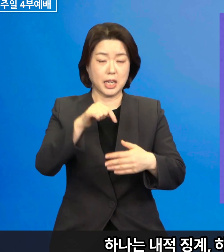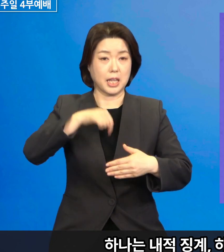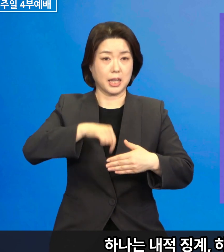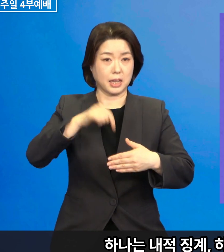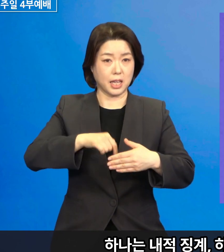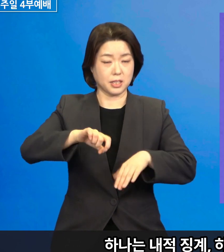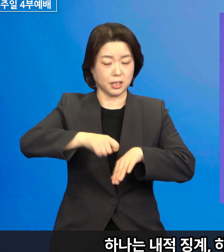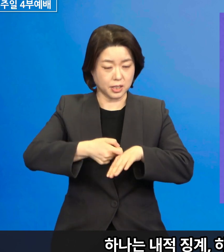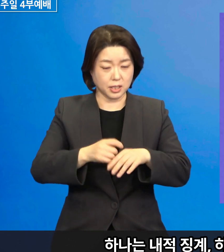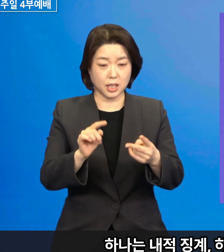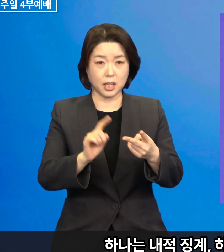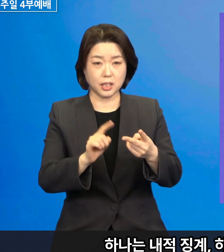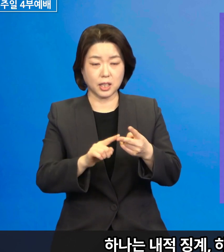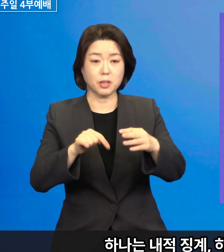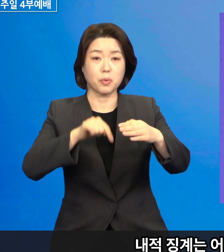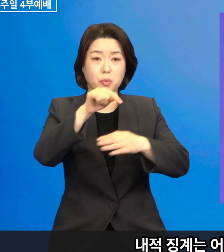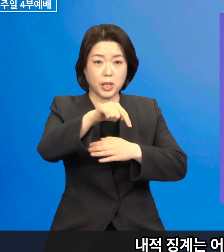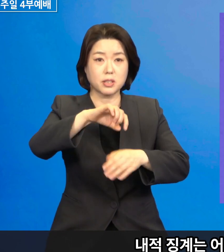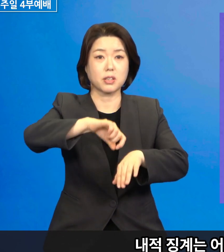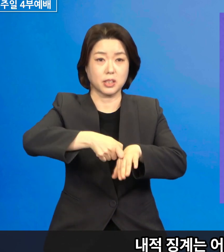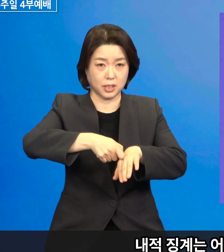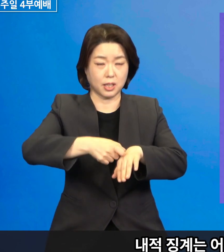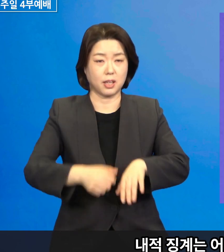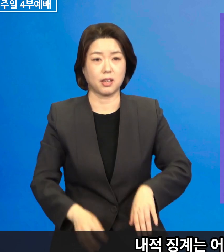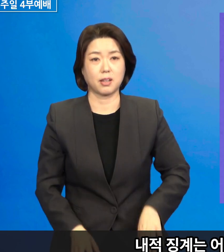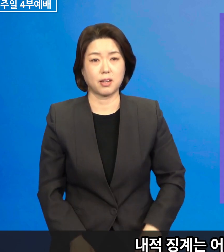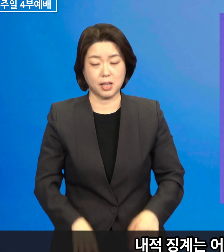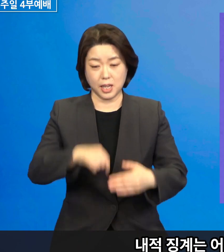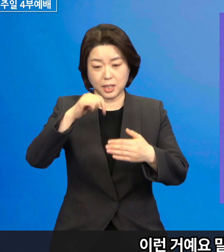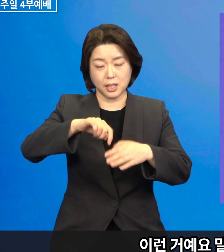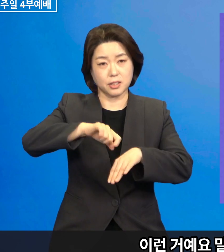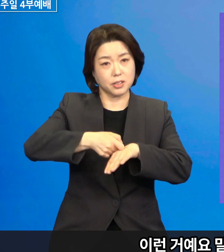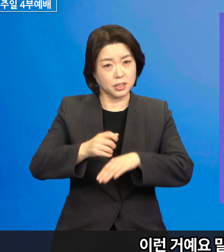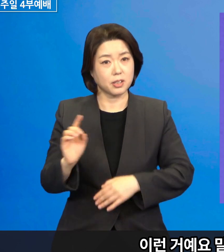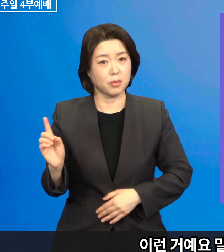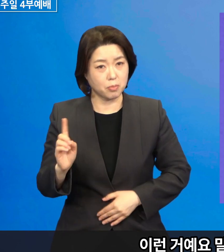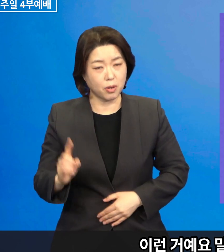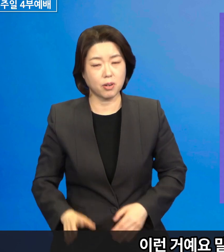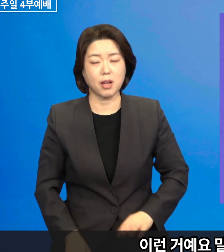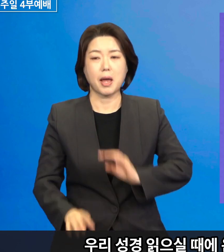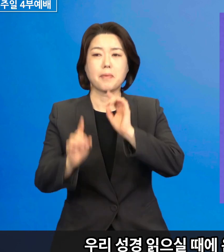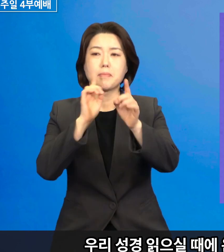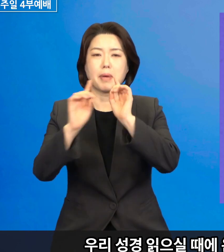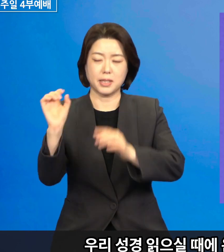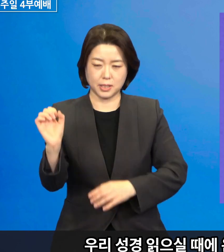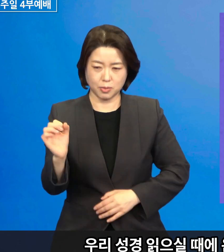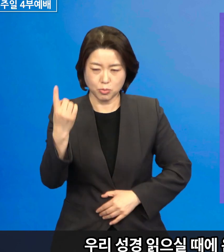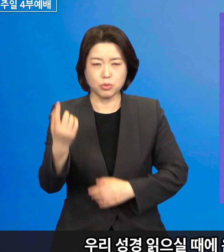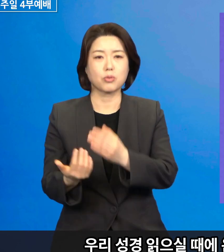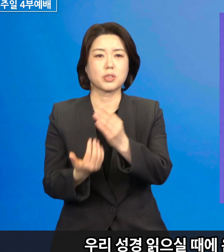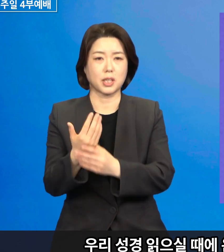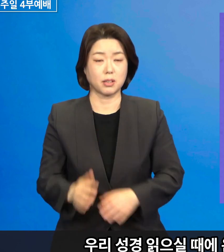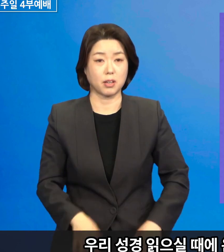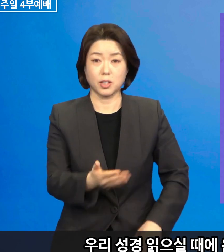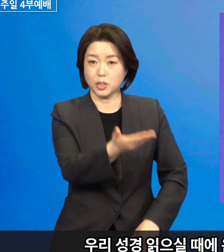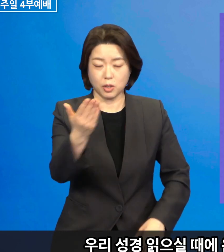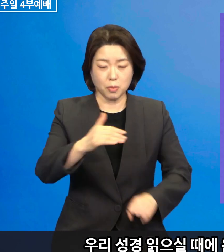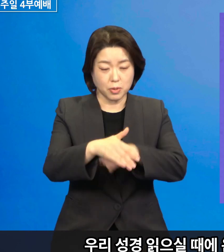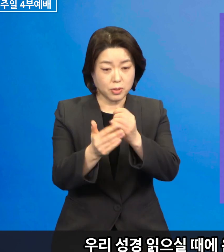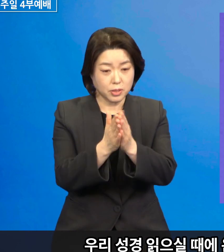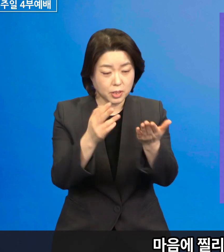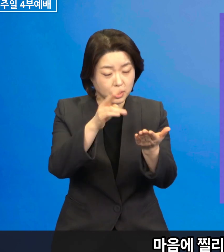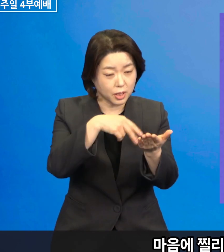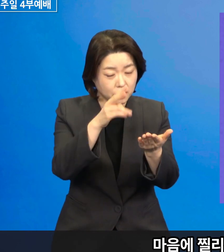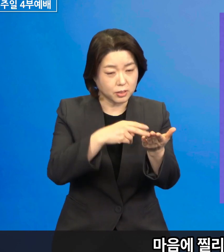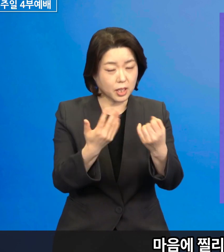징계, 하나는 외적 징계입니다. 내적 징계는 어떻게 일어나냐면 이런 거예요. 말씀으로 일어나요. 우리 성경 읽으실 때에 은혜가 되는